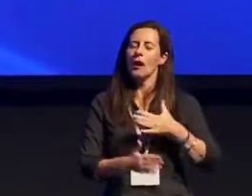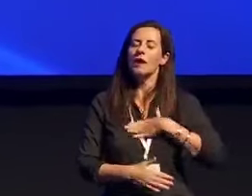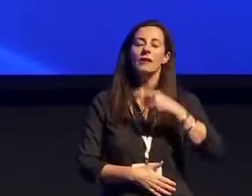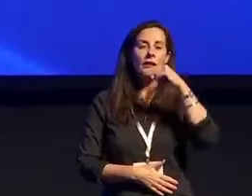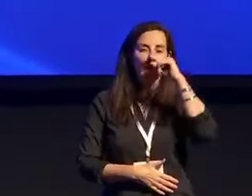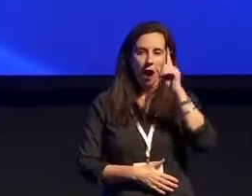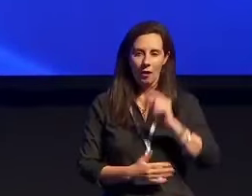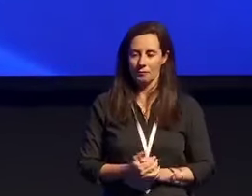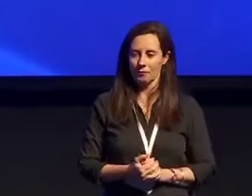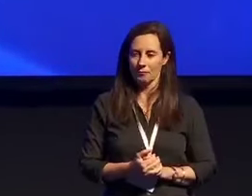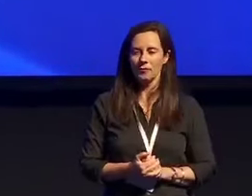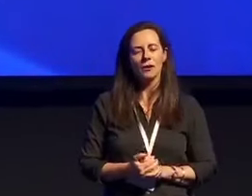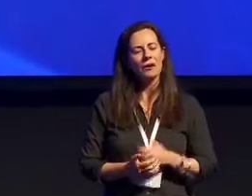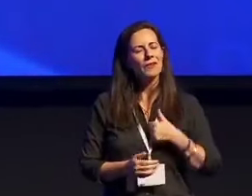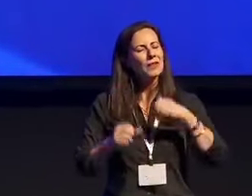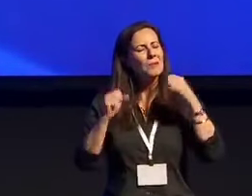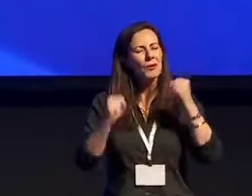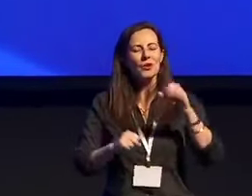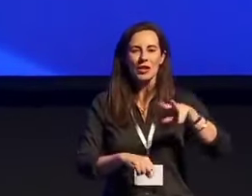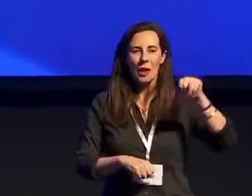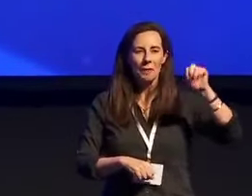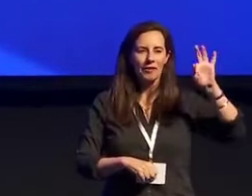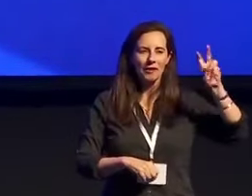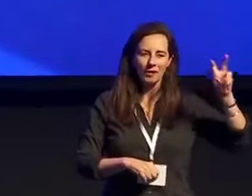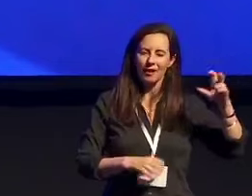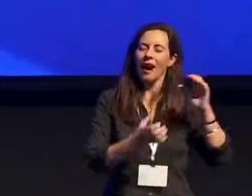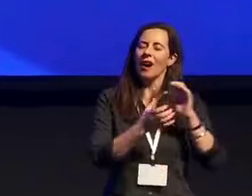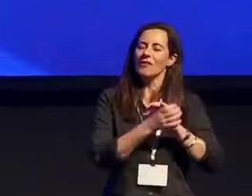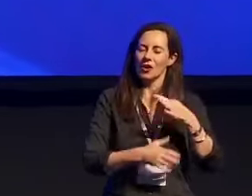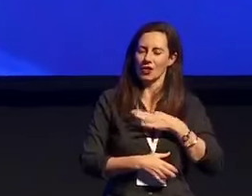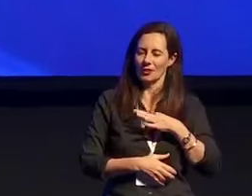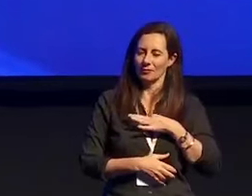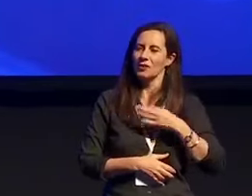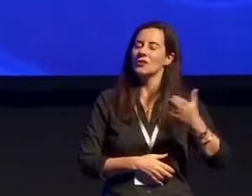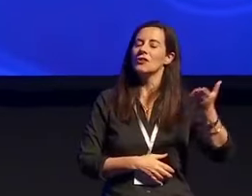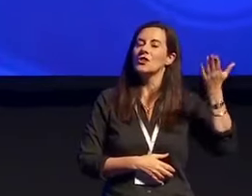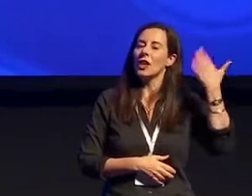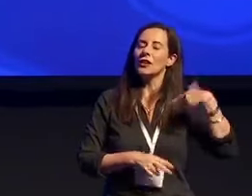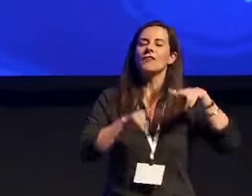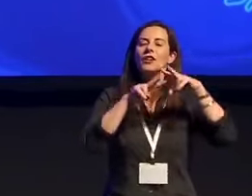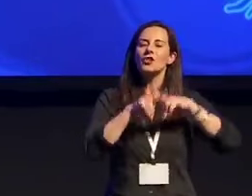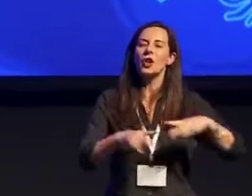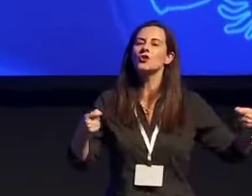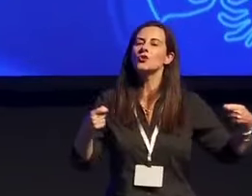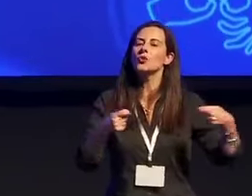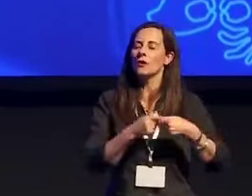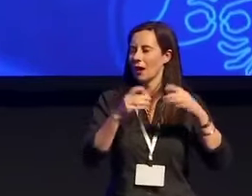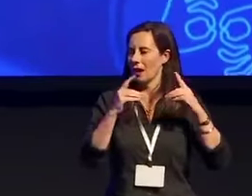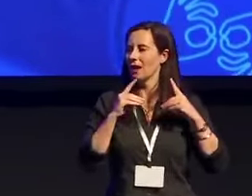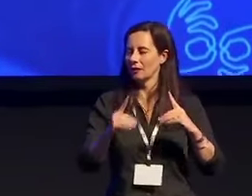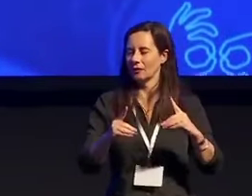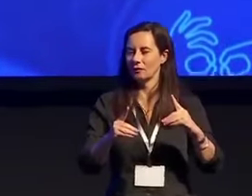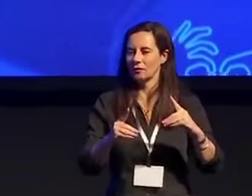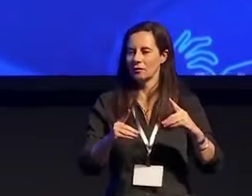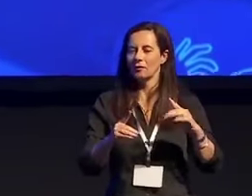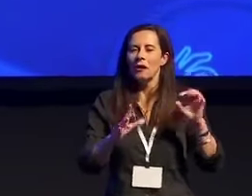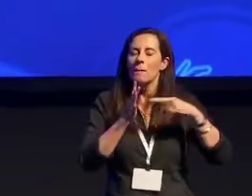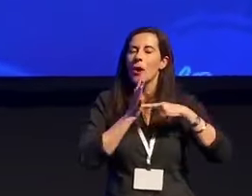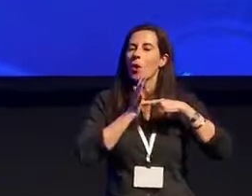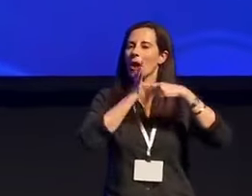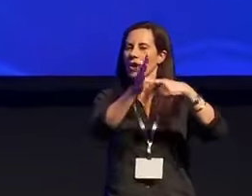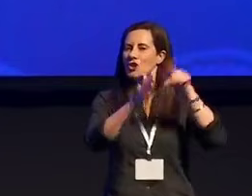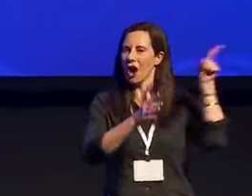גאה, ואין לי ספק שגם נטע, חברתי, שהייתה ונשארה שותפה לדרך, מקור